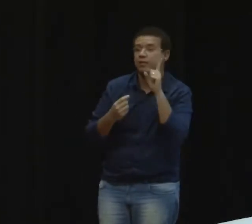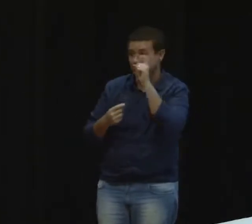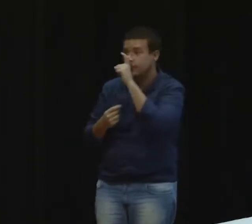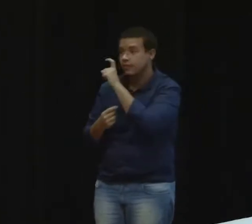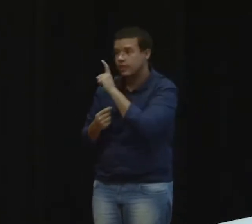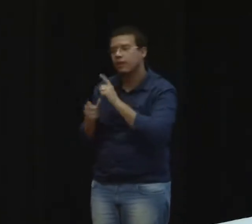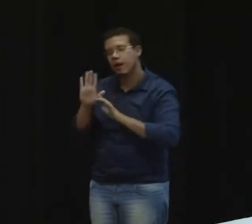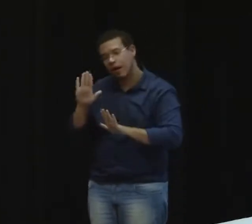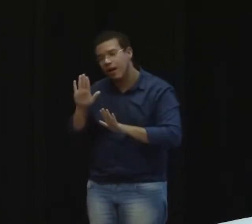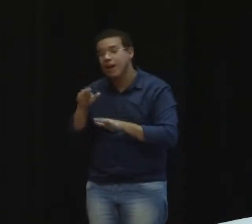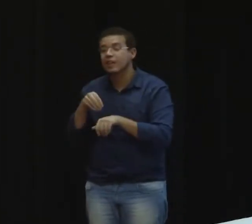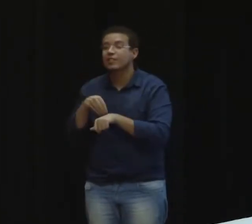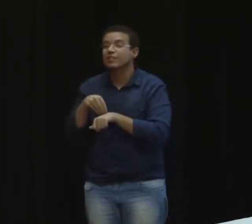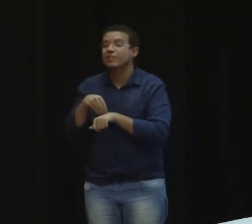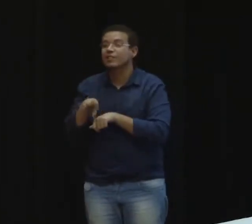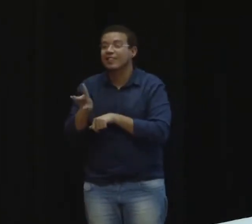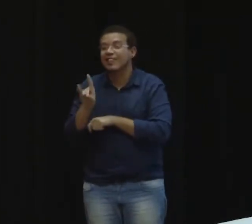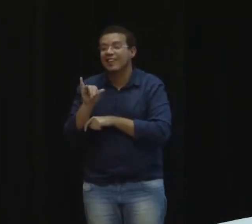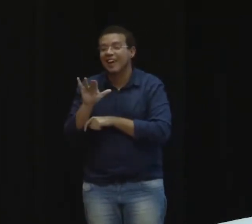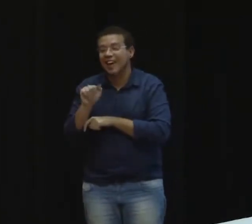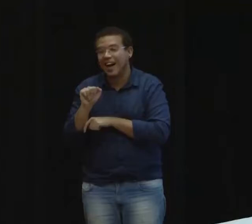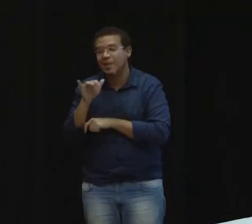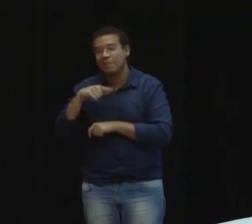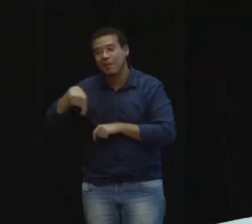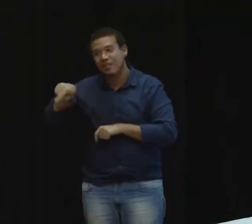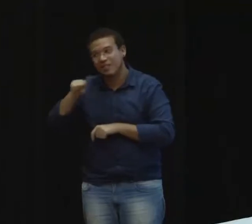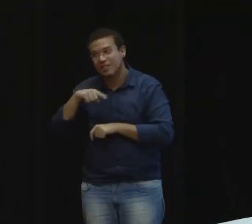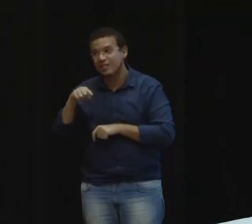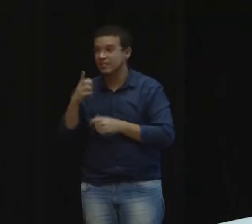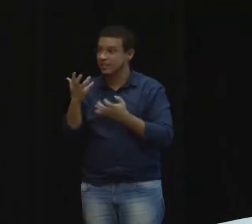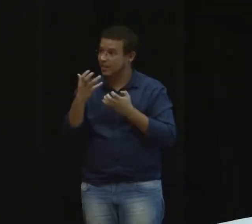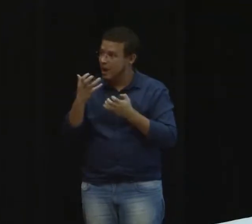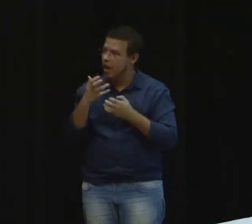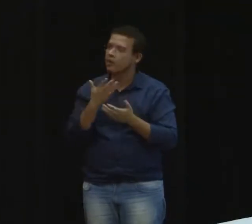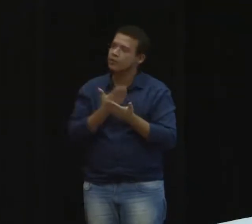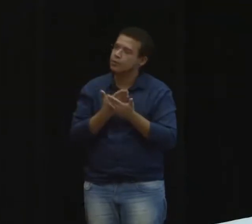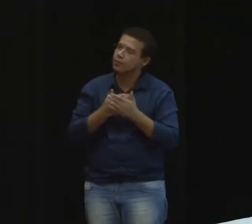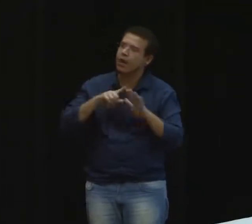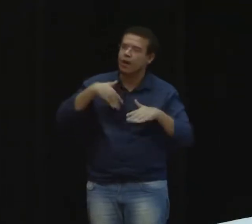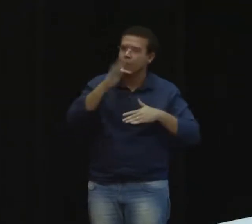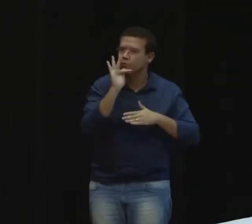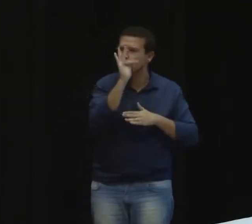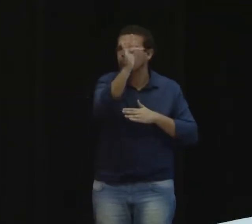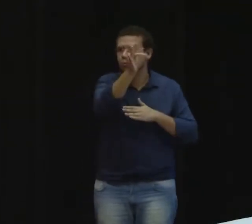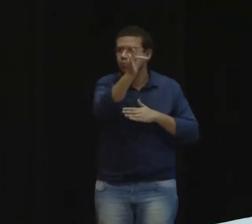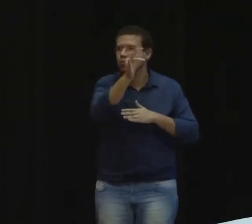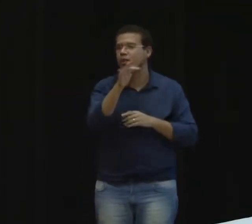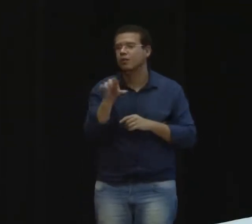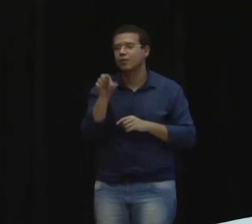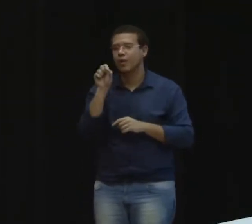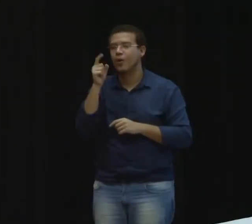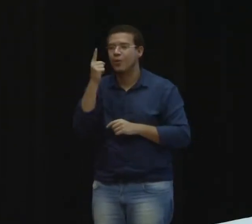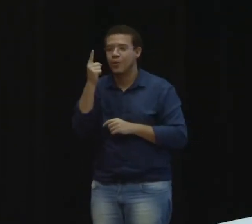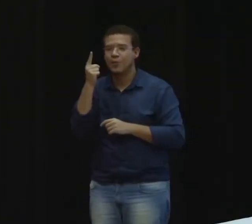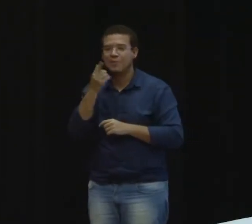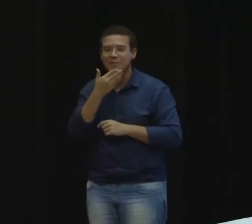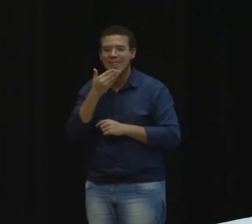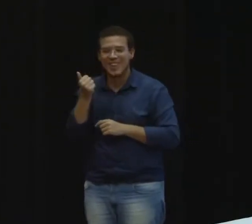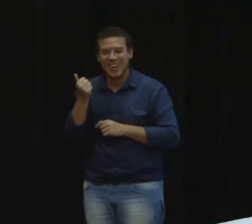não é aconselhável utilizar 3 bases teóricas diferentes. Então, já fica uma dica para vocês. Quando vocês forem desenvolver